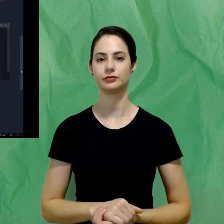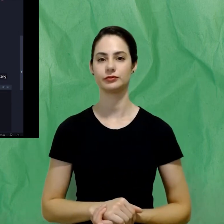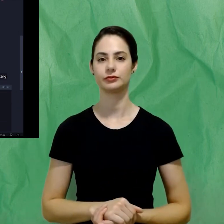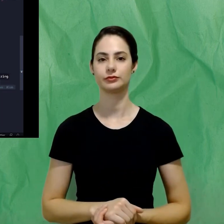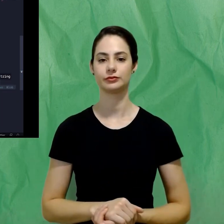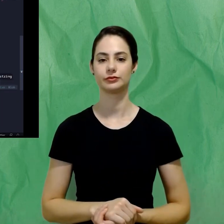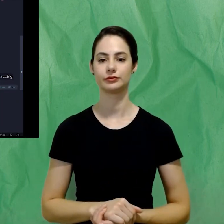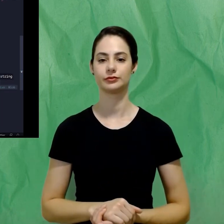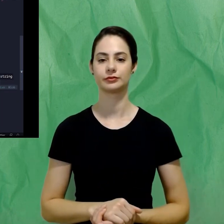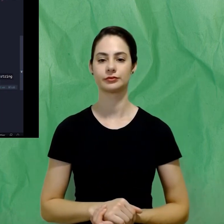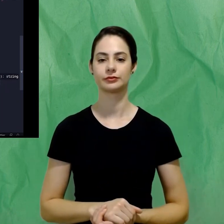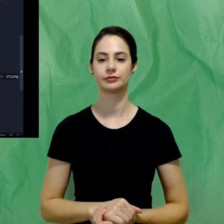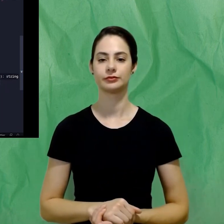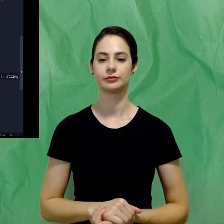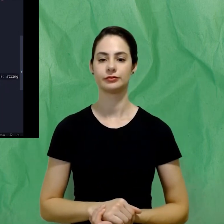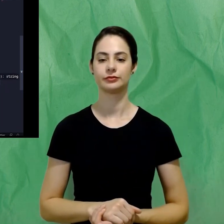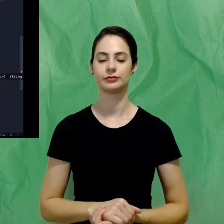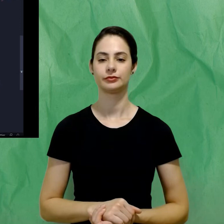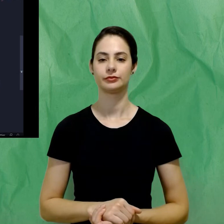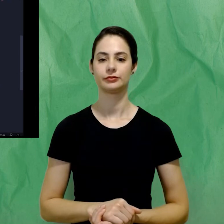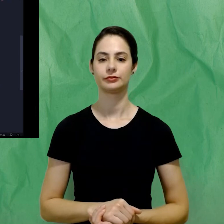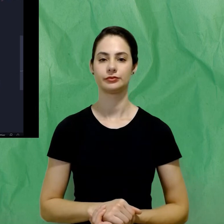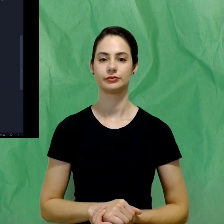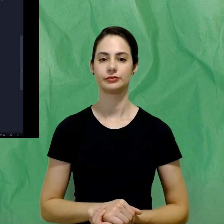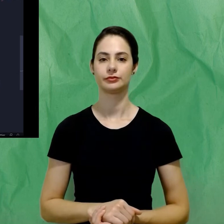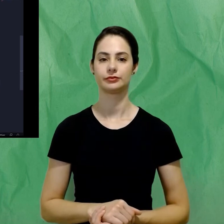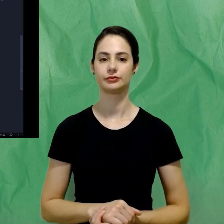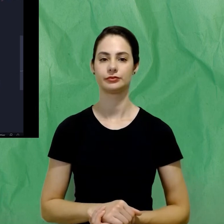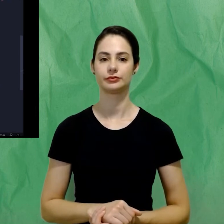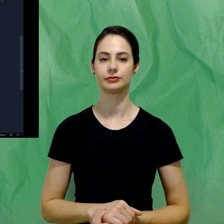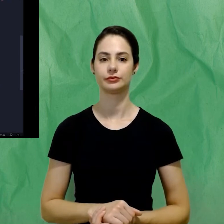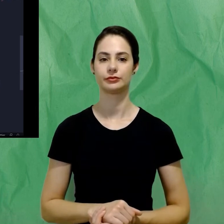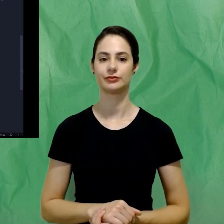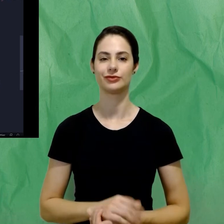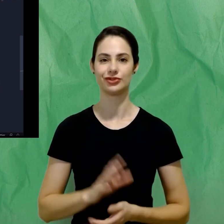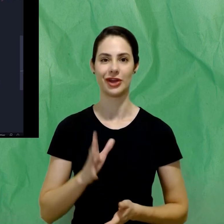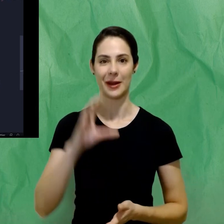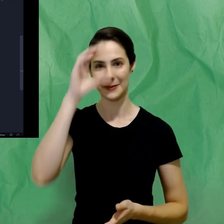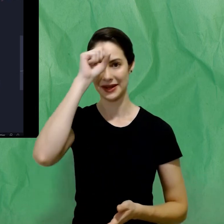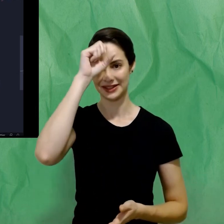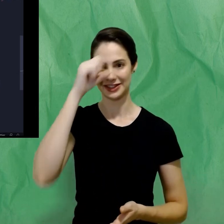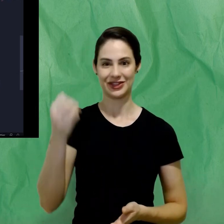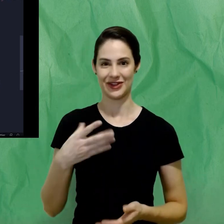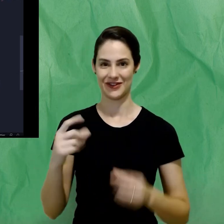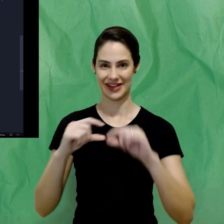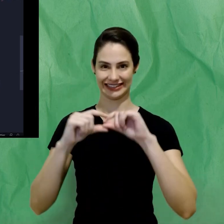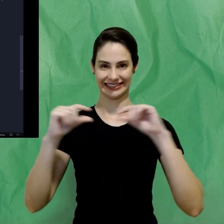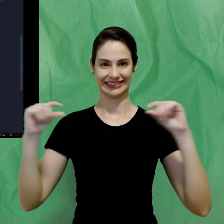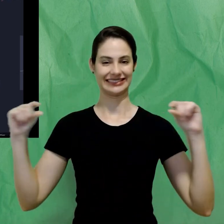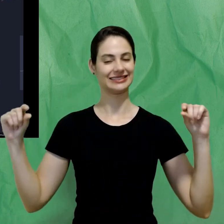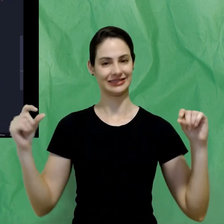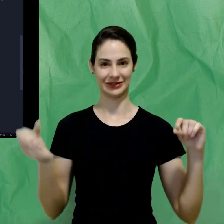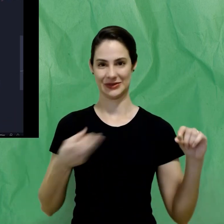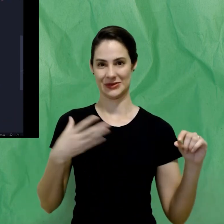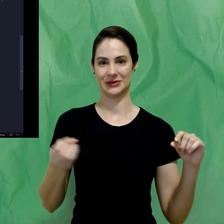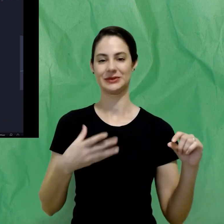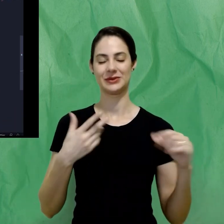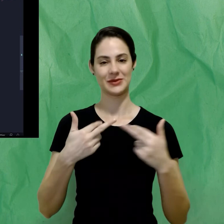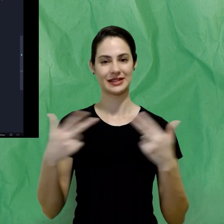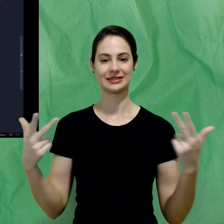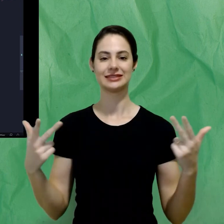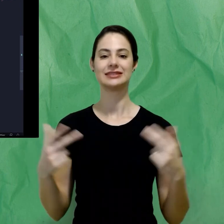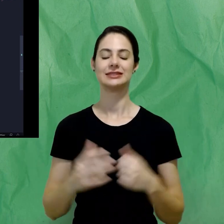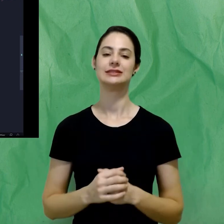meu arquivo. Vamos lá que a gente aprendeu um monte de coisas novas somente nessa linha aqui.